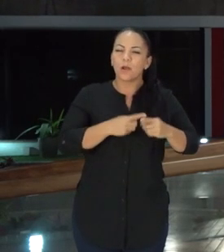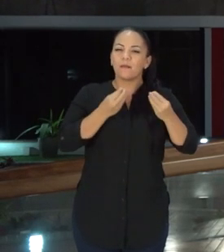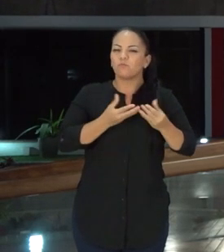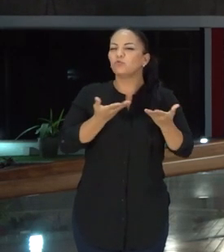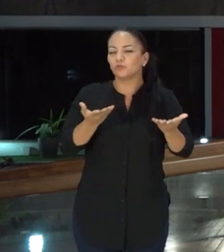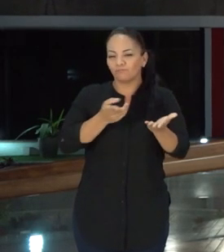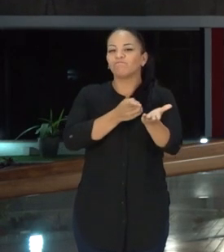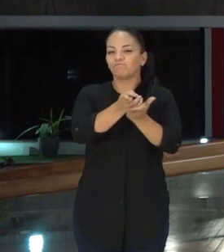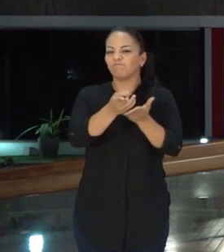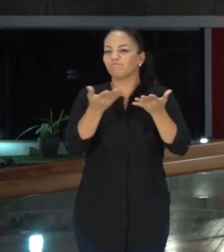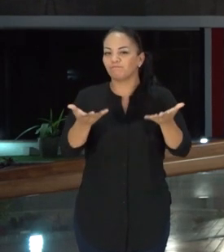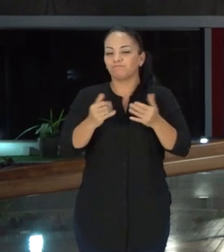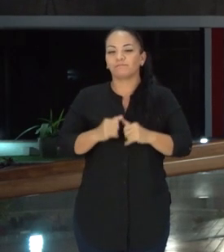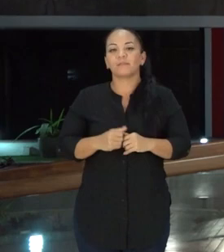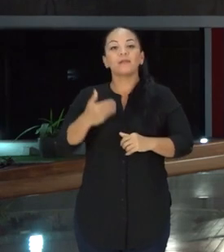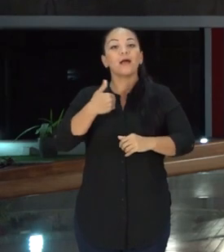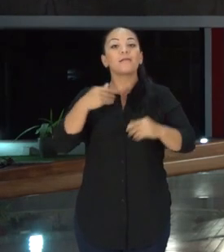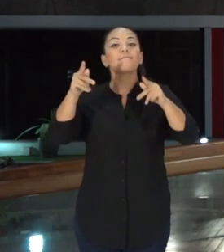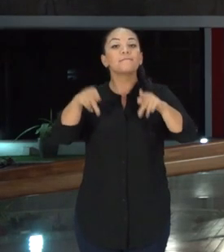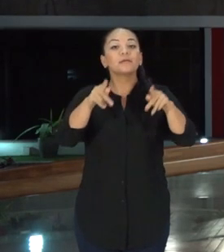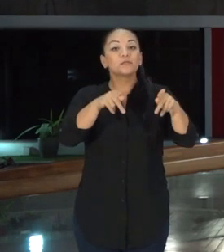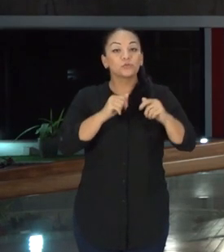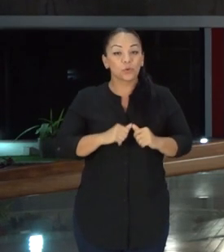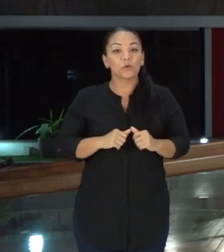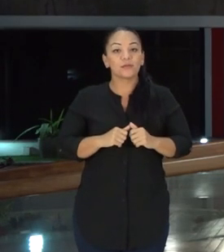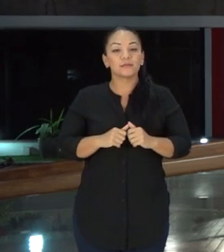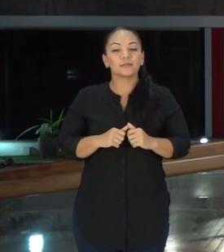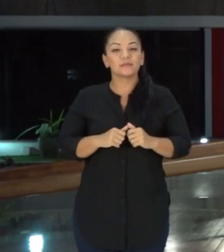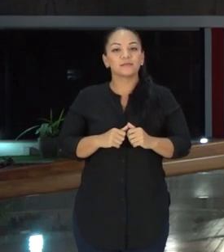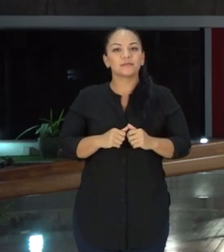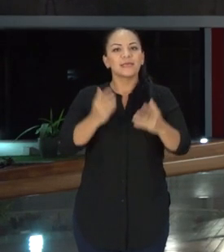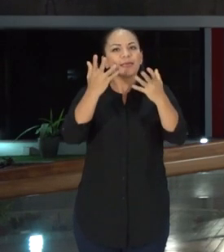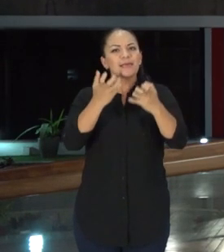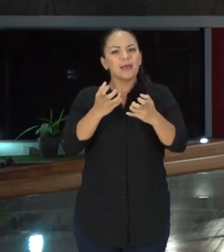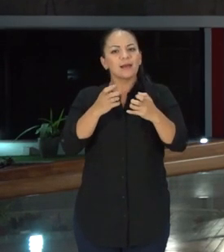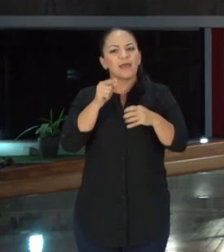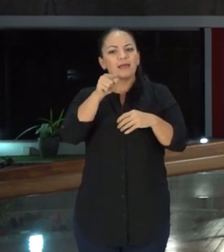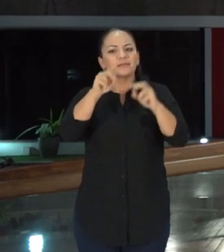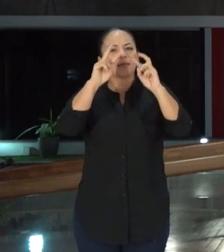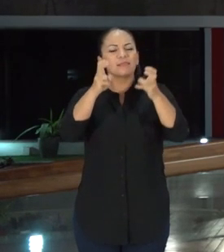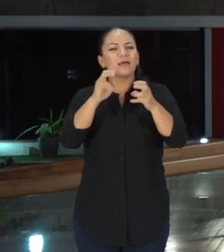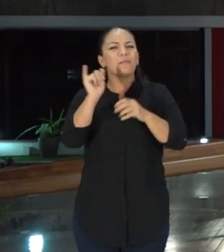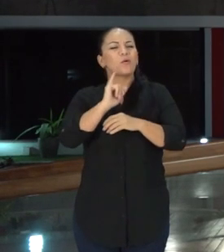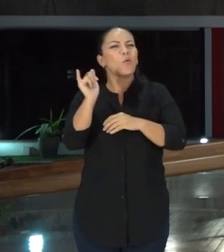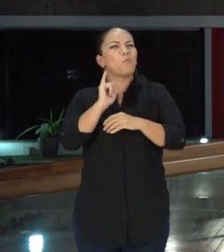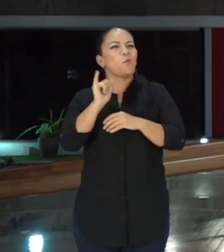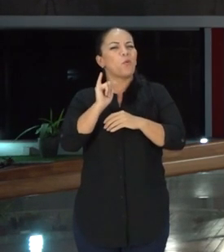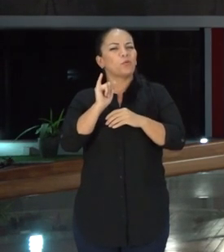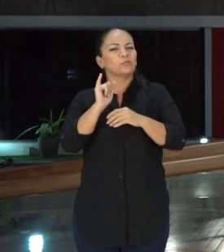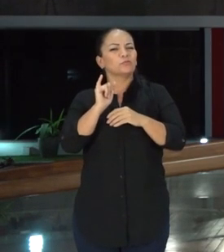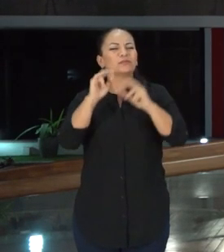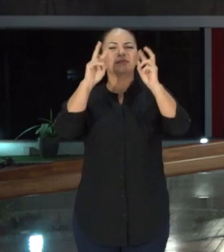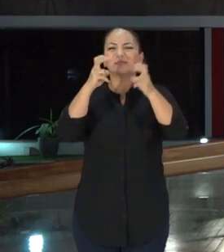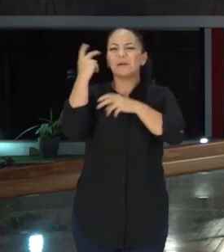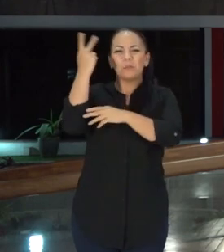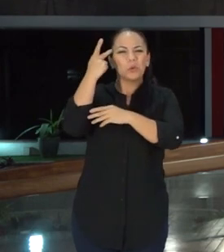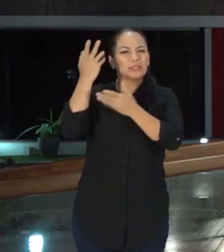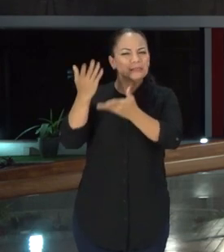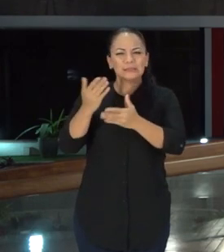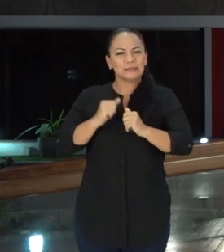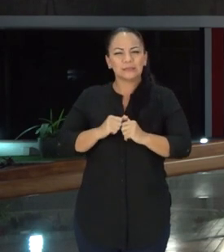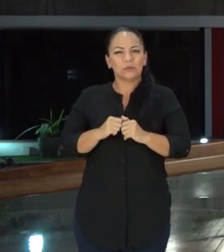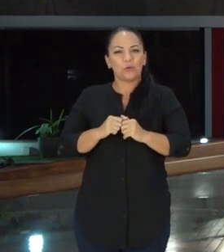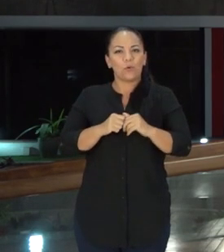franco, es que hay gente que está queriendo politizar esto, hacerlo un tema político